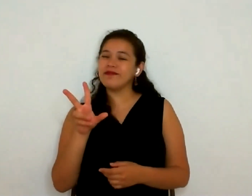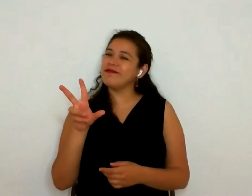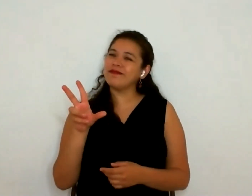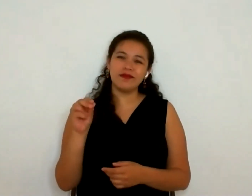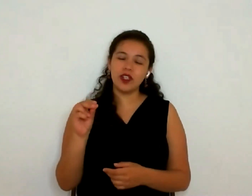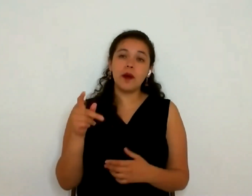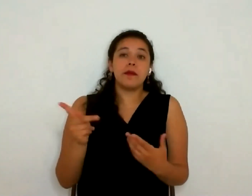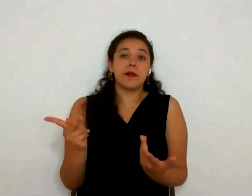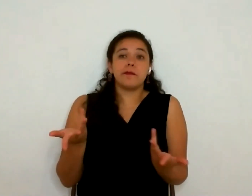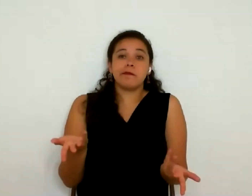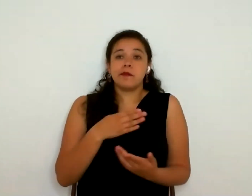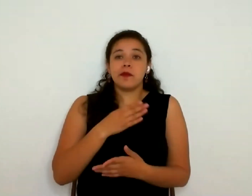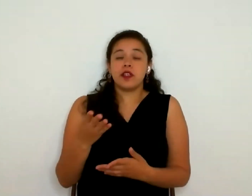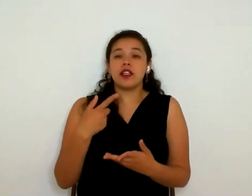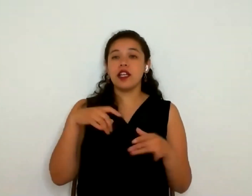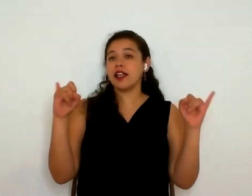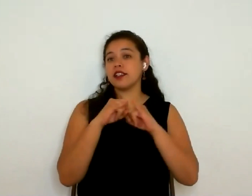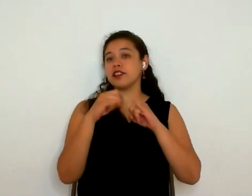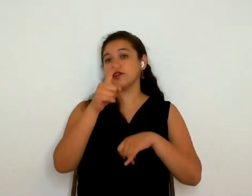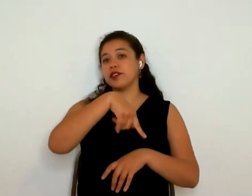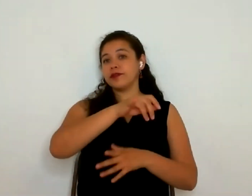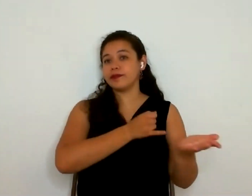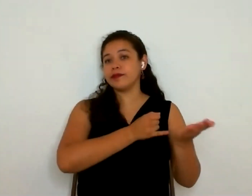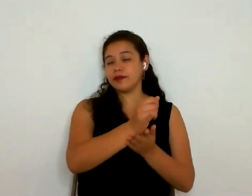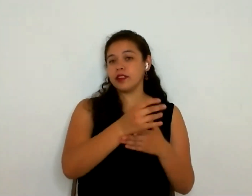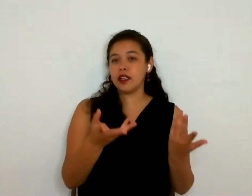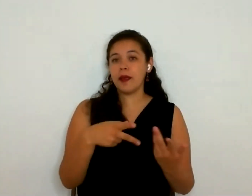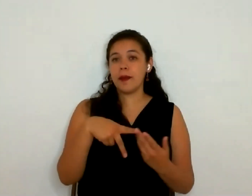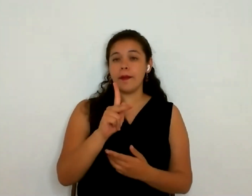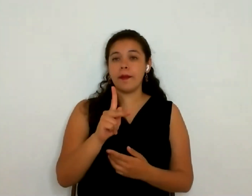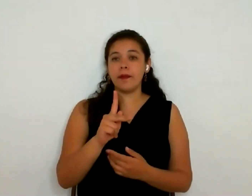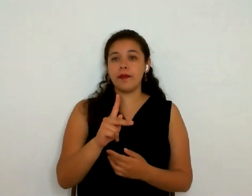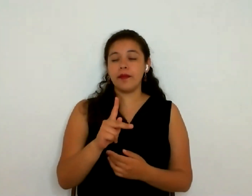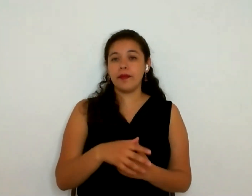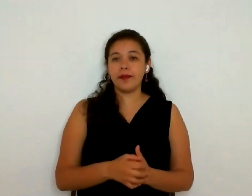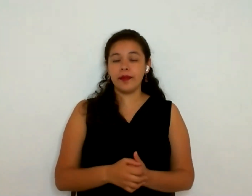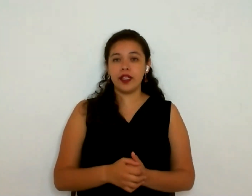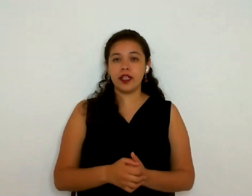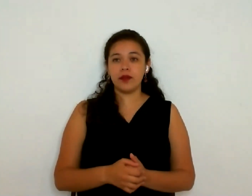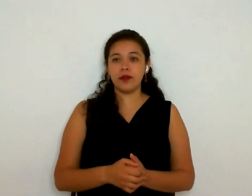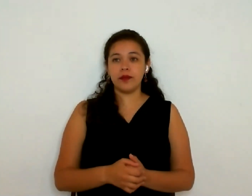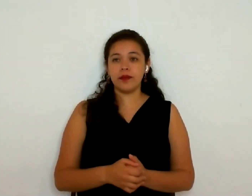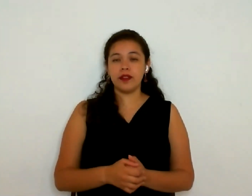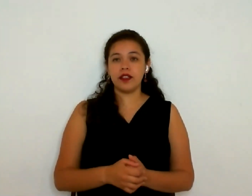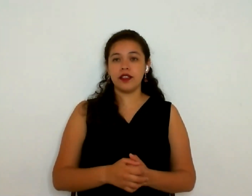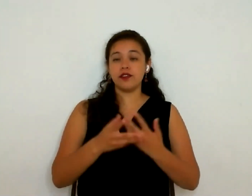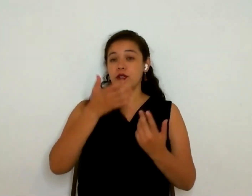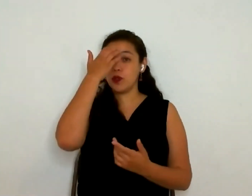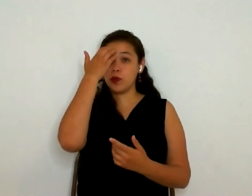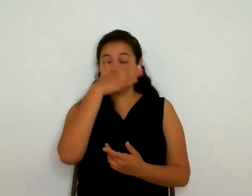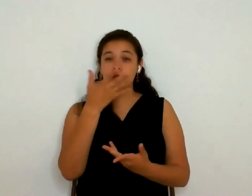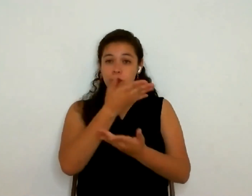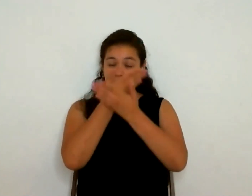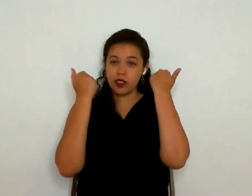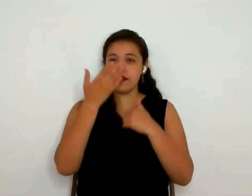bueno pues eso lo determina la institución sin embargo juego que no poseen pues los conocimientos y las habilidades